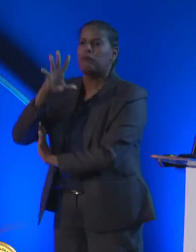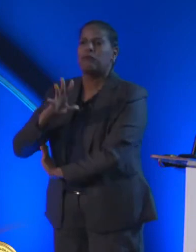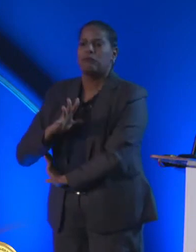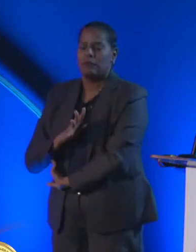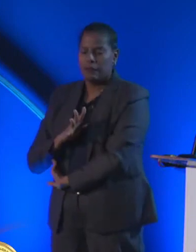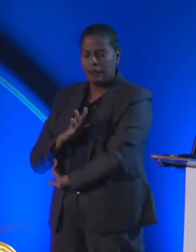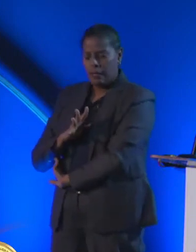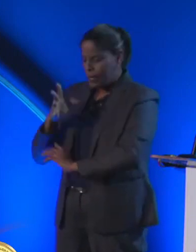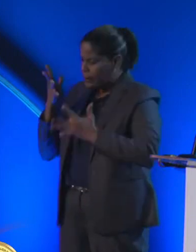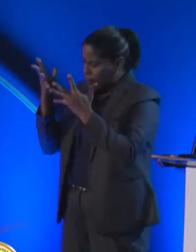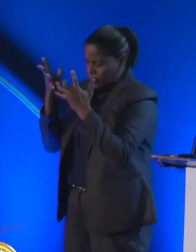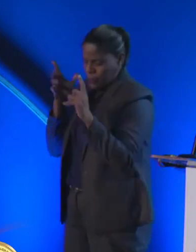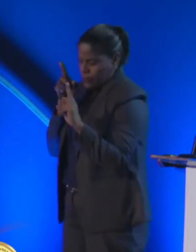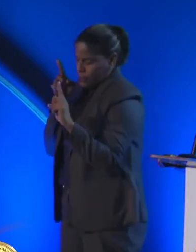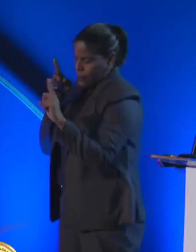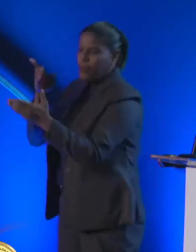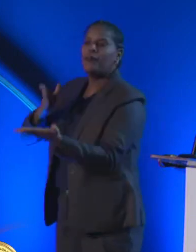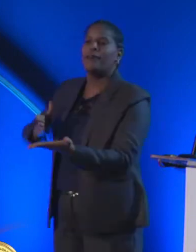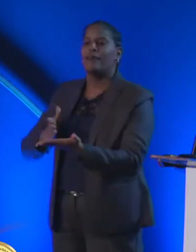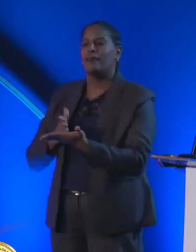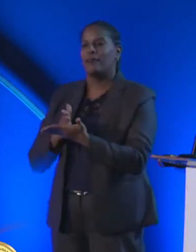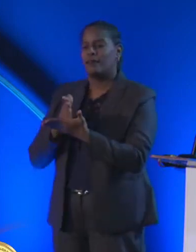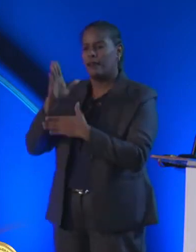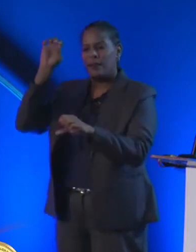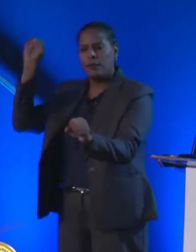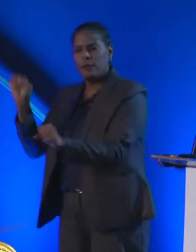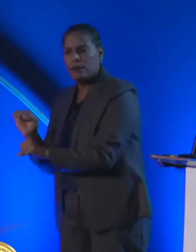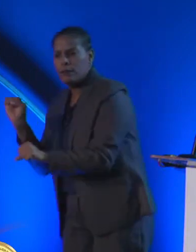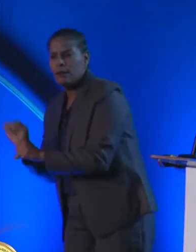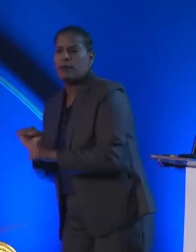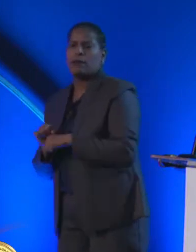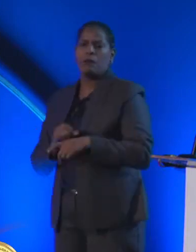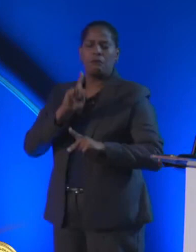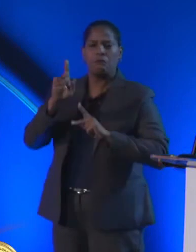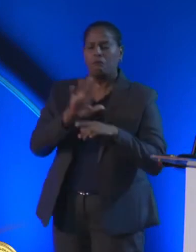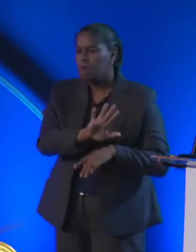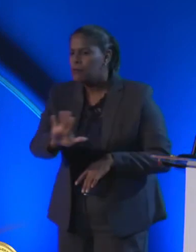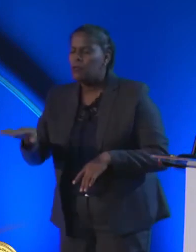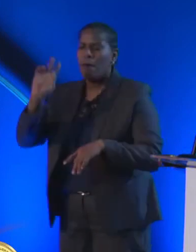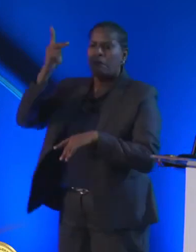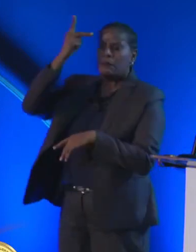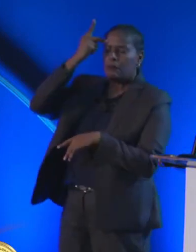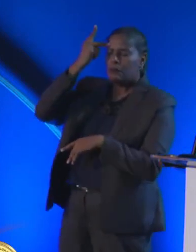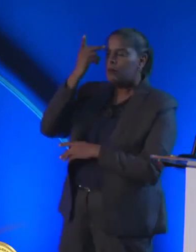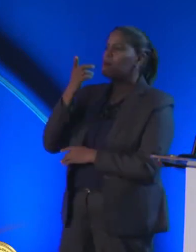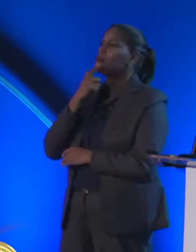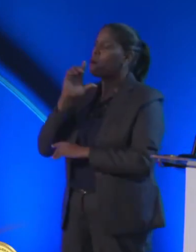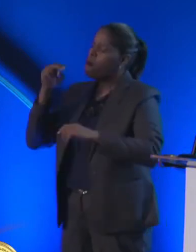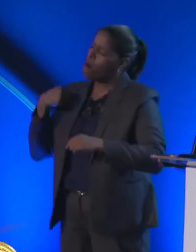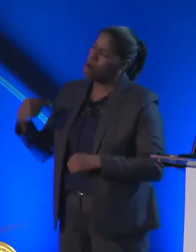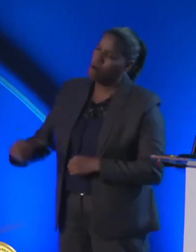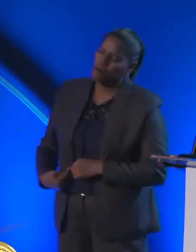por alcanzar derechos laborales civiles políticos y